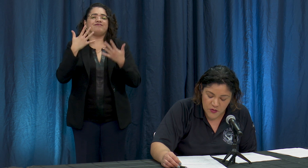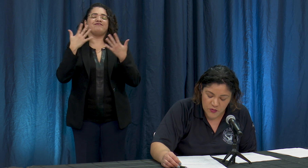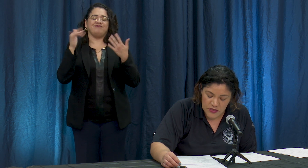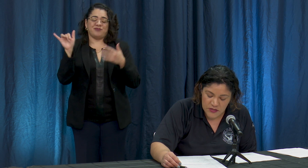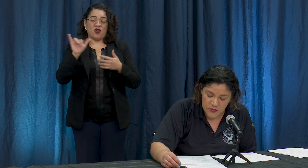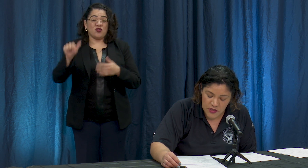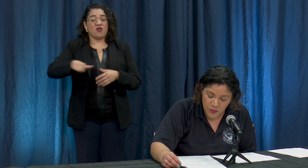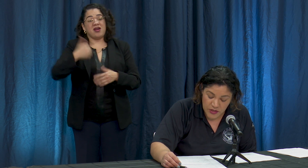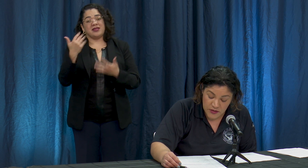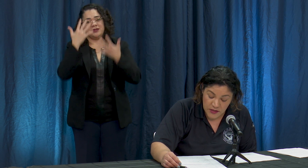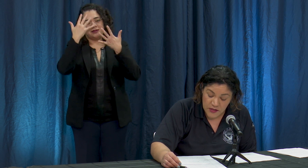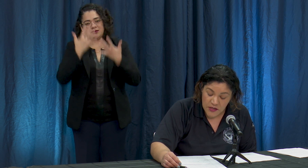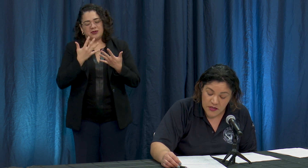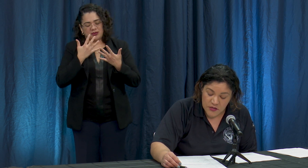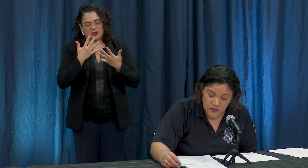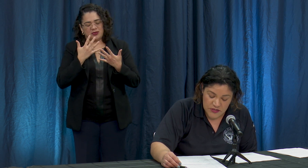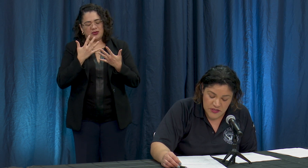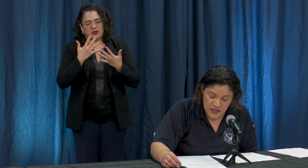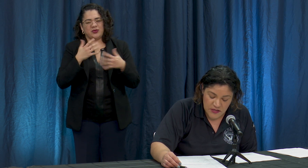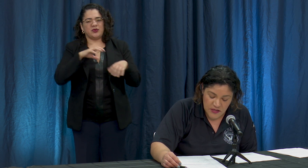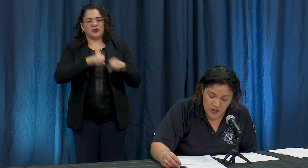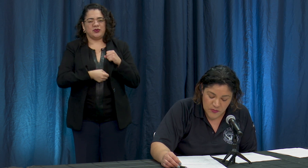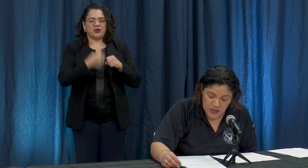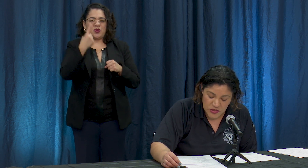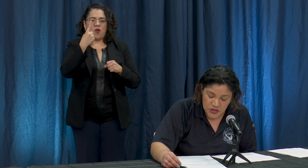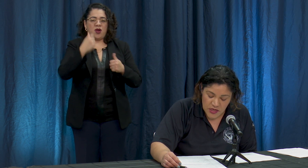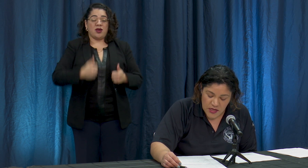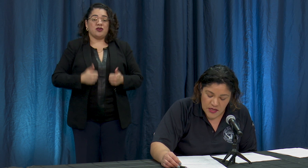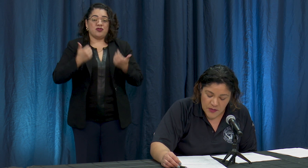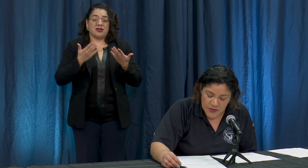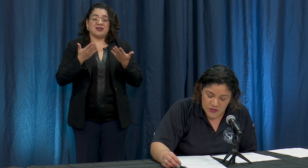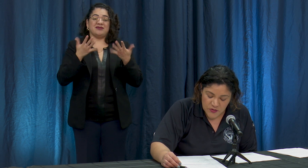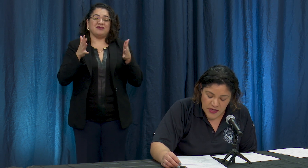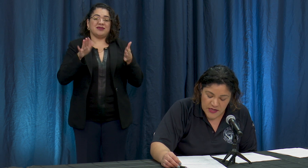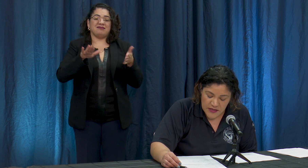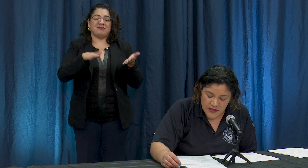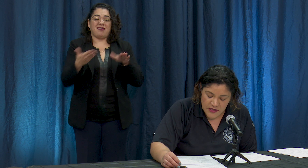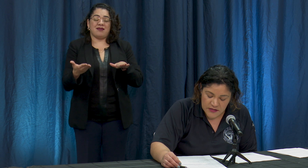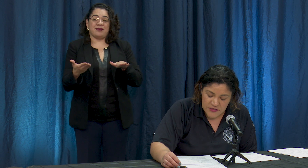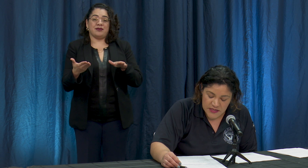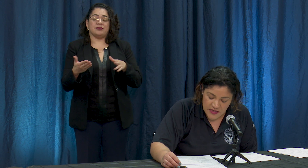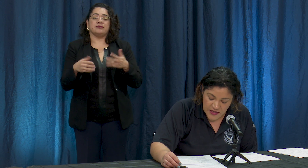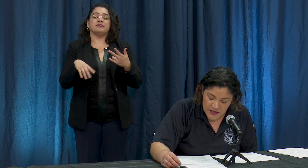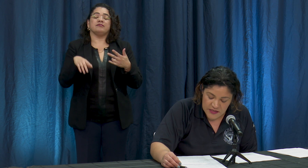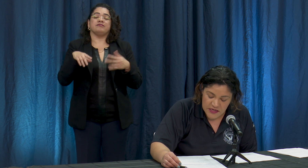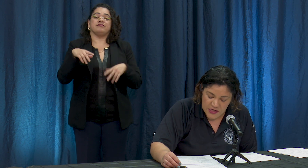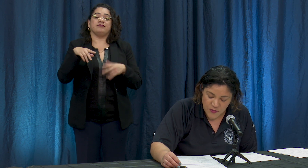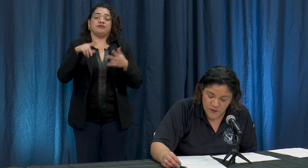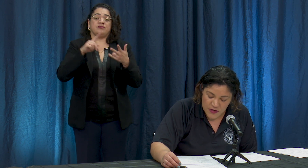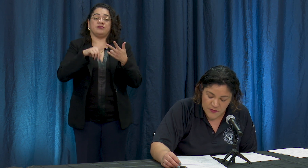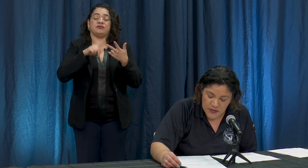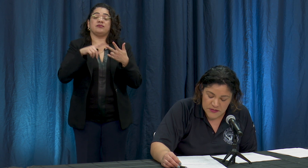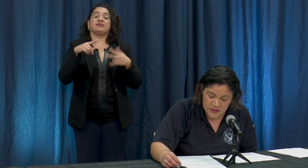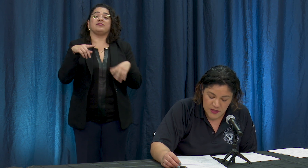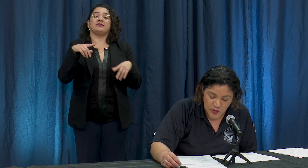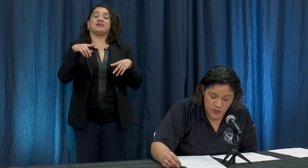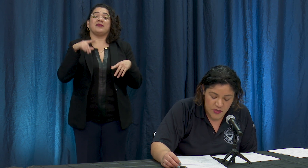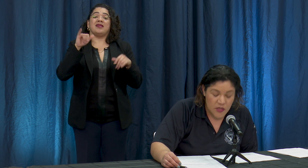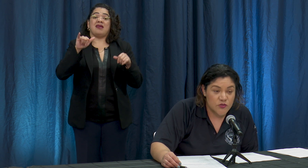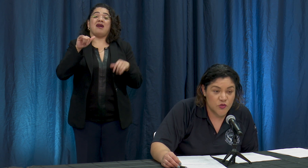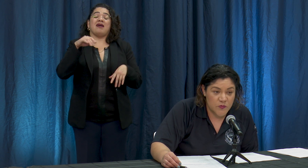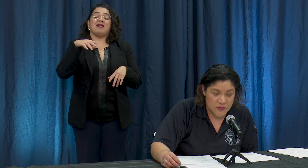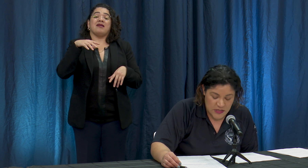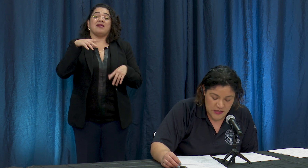que ha habido una segunda muerte de un residente de Long Beach. La persona era de tercera edad y tenía problemas de